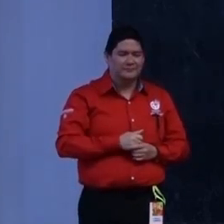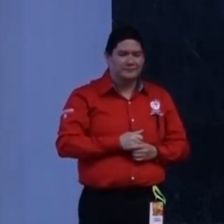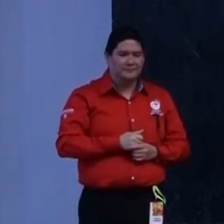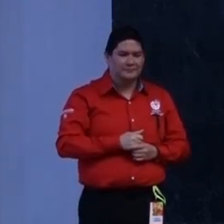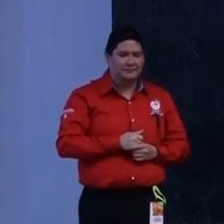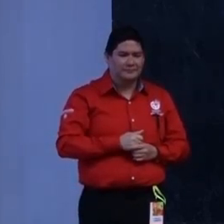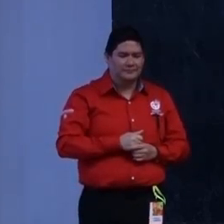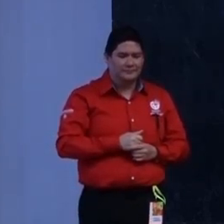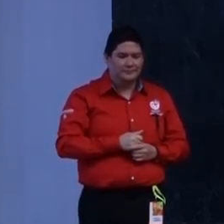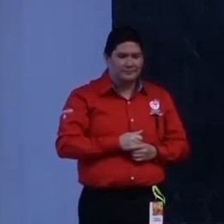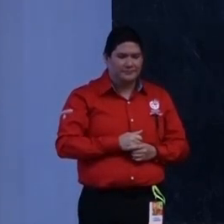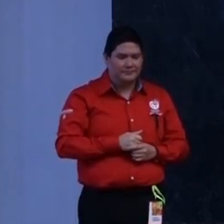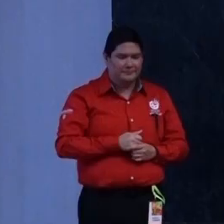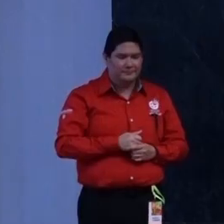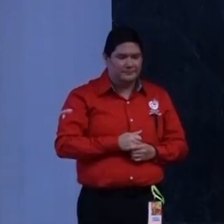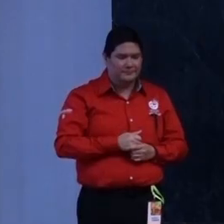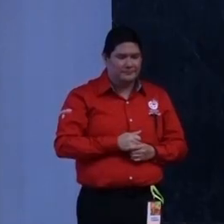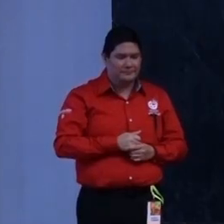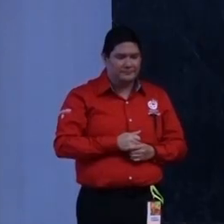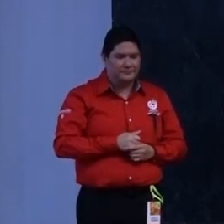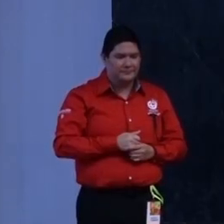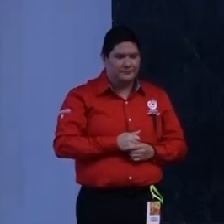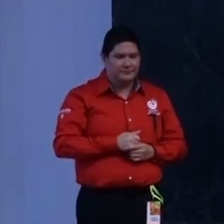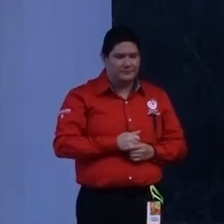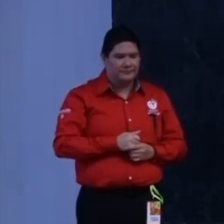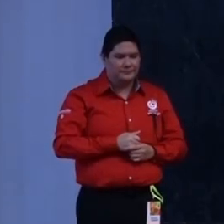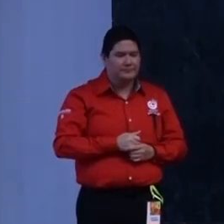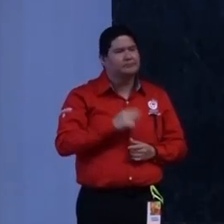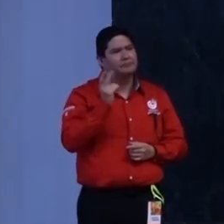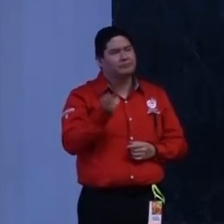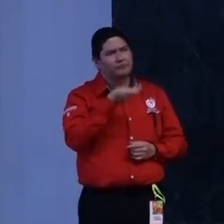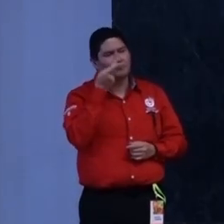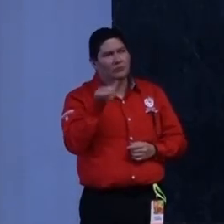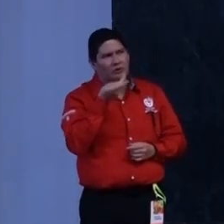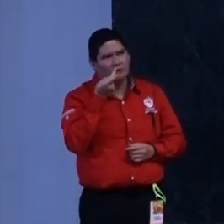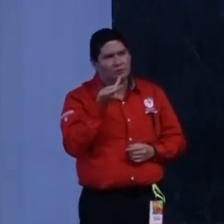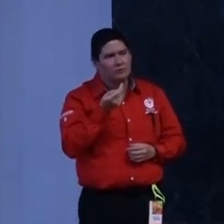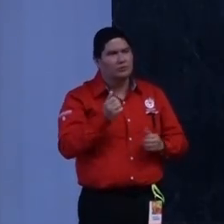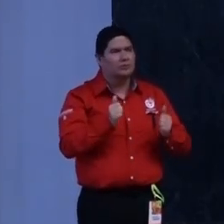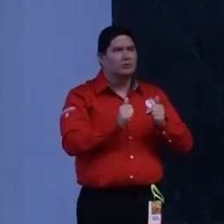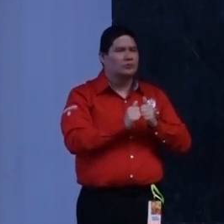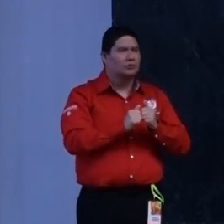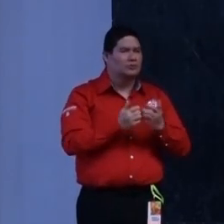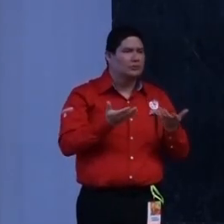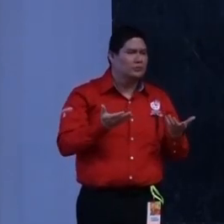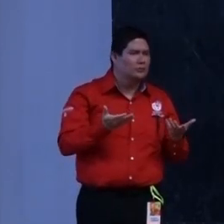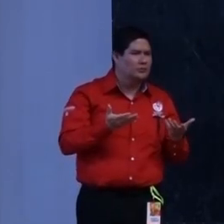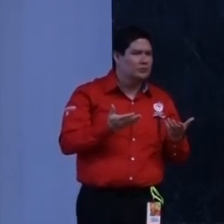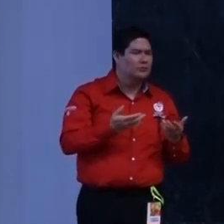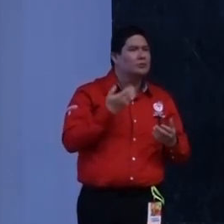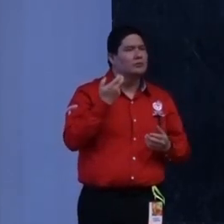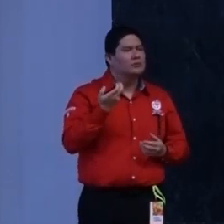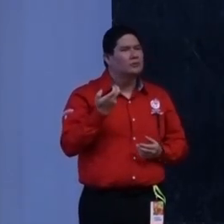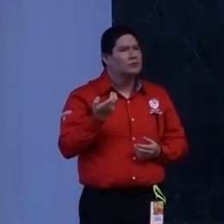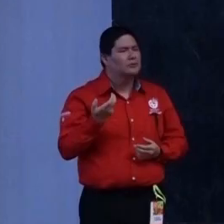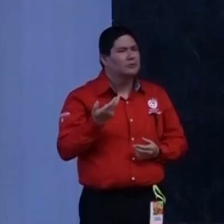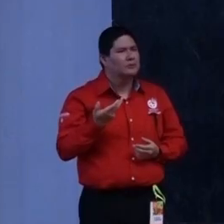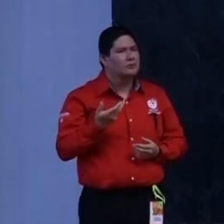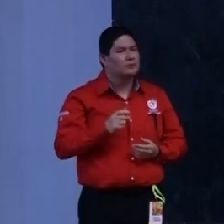Bueno, la doble excepcionalidad. Lo hablábamos con mi madre y